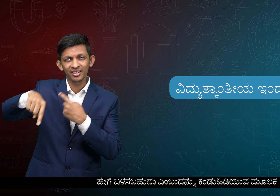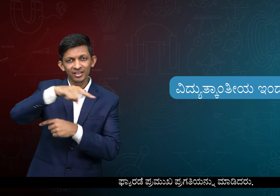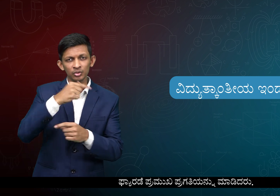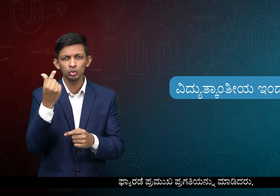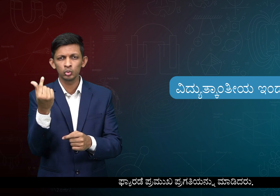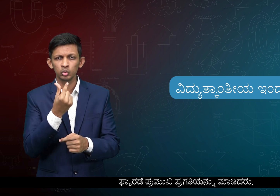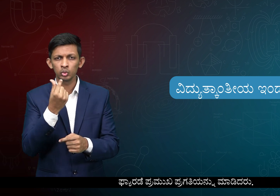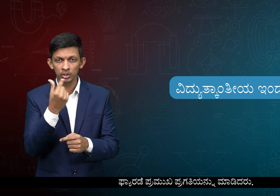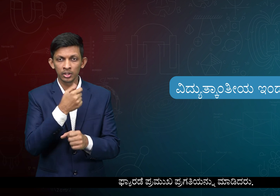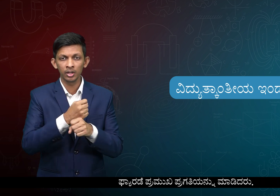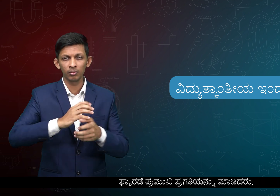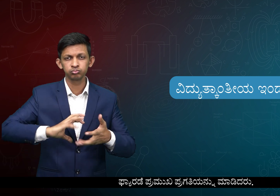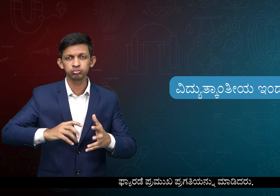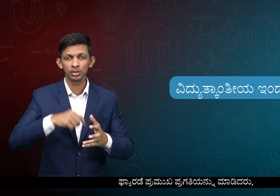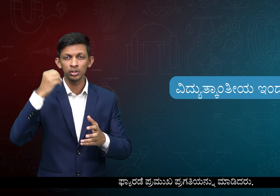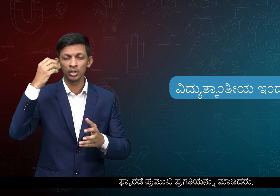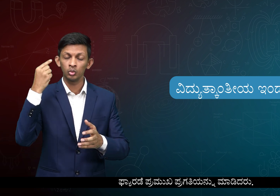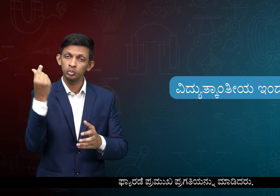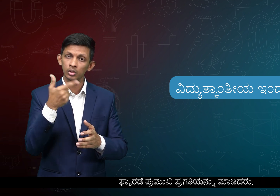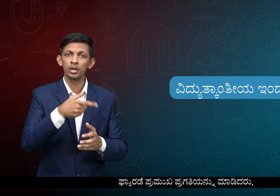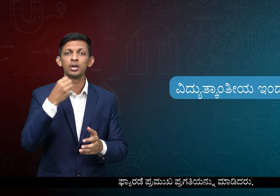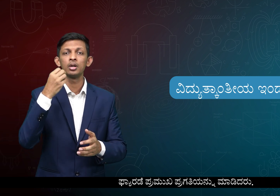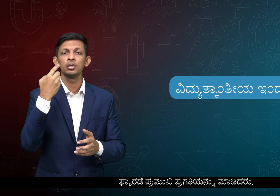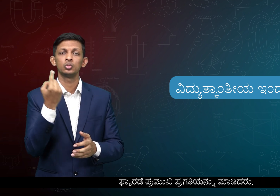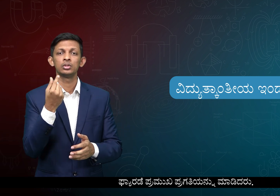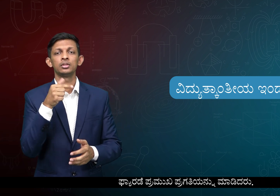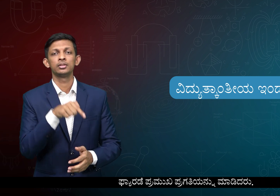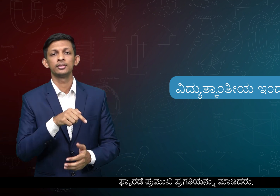ಮೂಲಕ ಫ್ಯಾರಡೆ ಪ್ರಮುಖ ಪ್ರಗತಿಯನ್ನು ಮಾಡಿದರು.